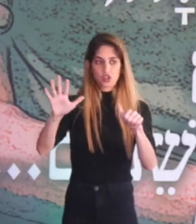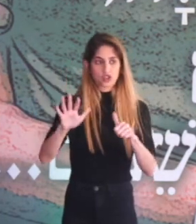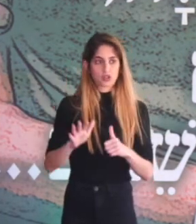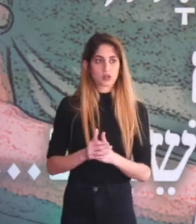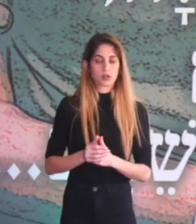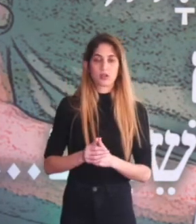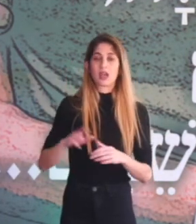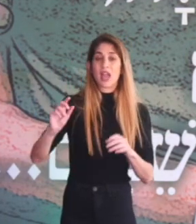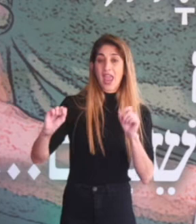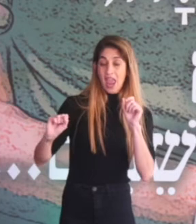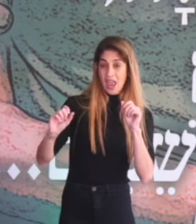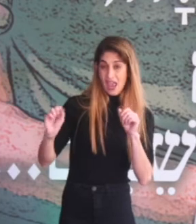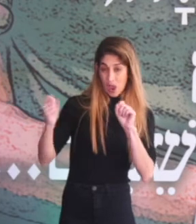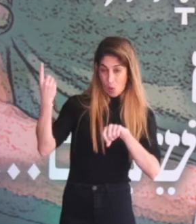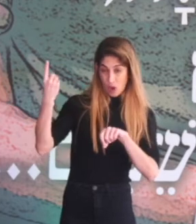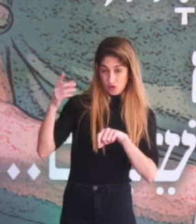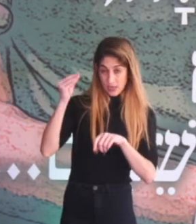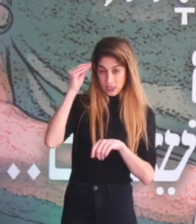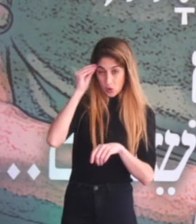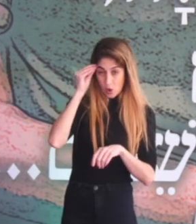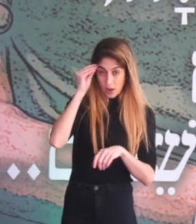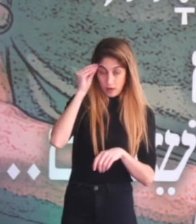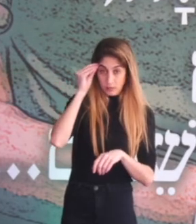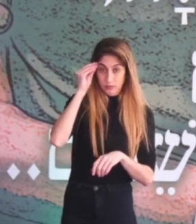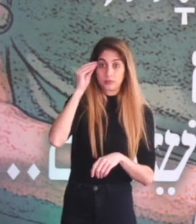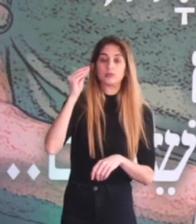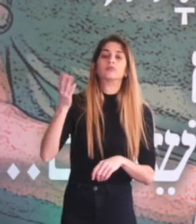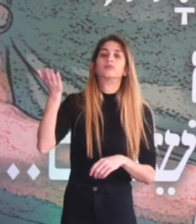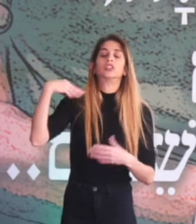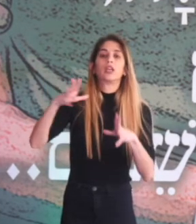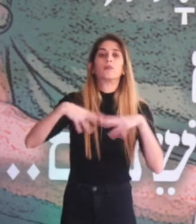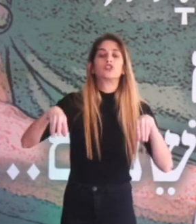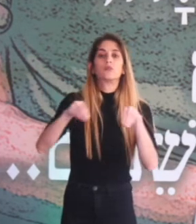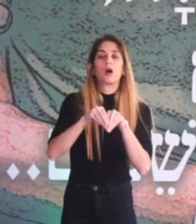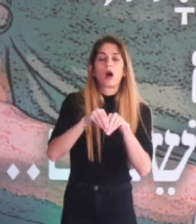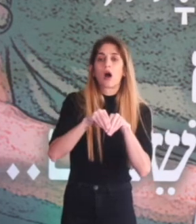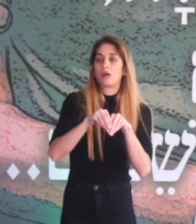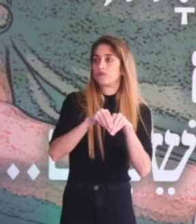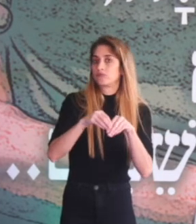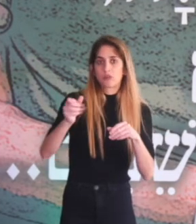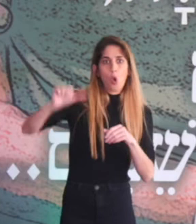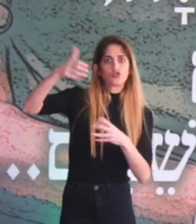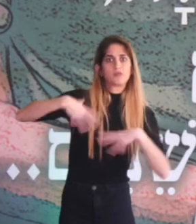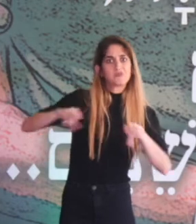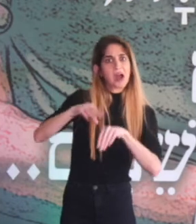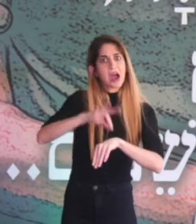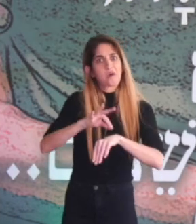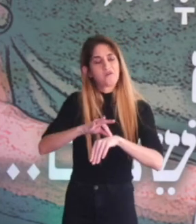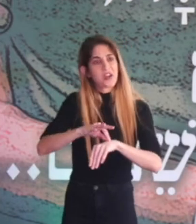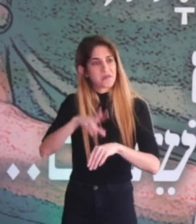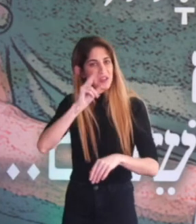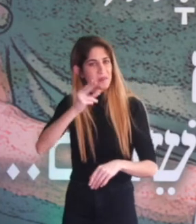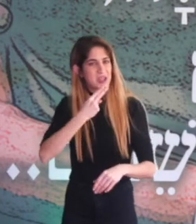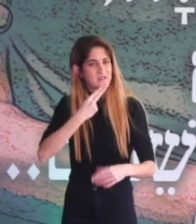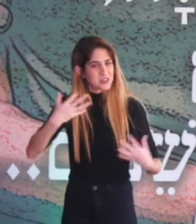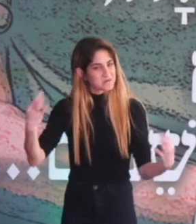2006. אירוע שאני זוכר מהמילואים זה כניסה לבית. הייתה שם משפחה, ראש המשפחה היה רופא, בן אדם עם עברית רעותה,